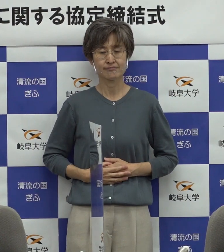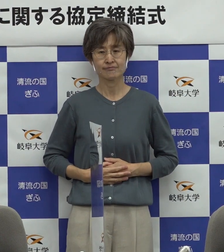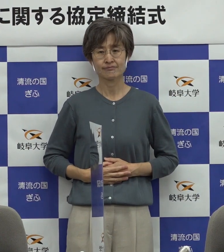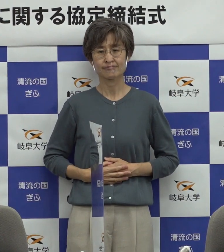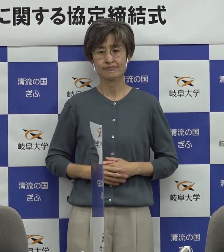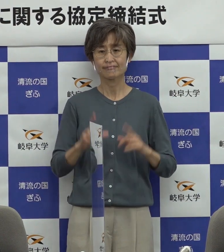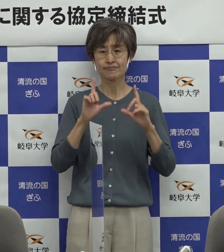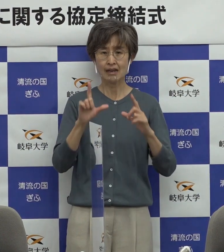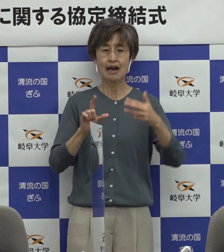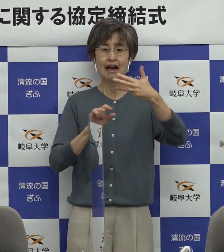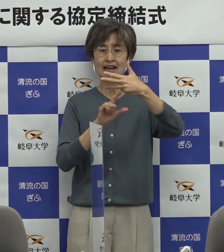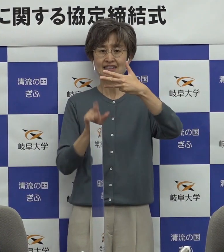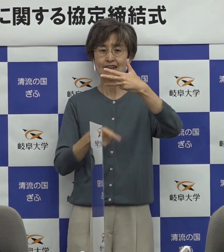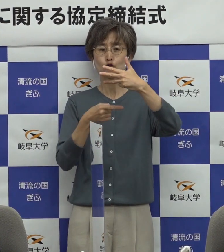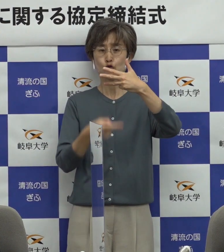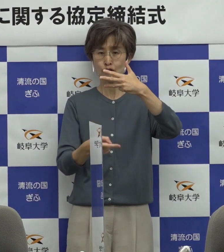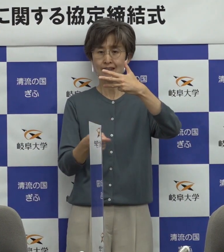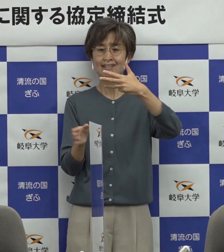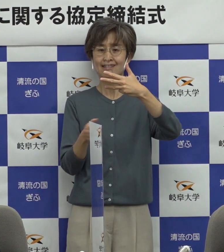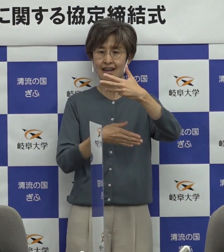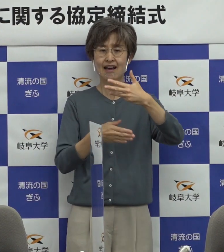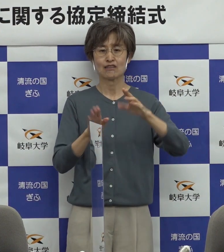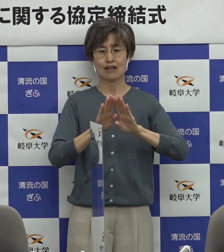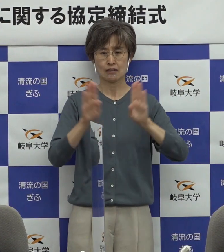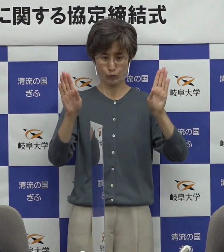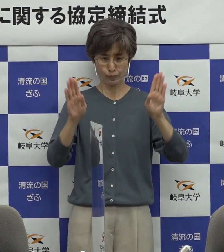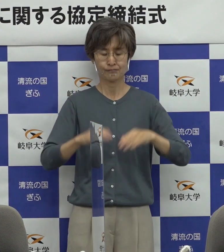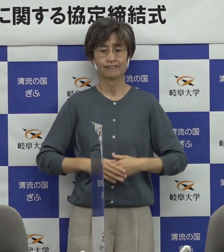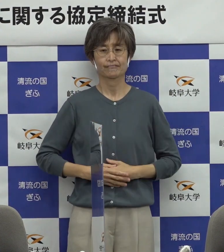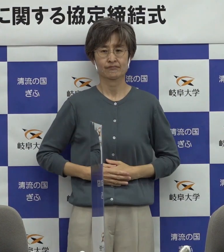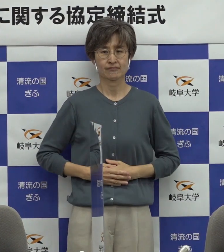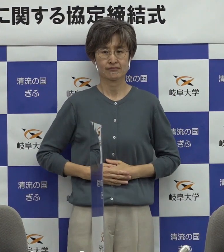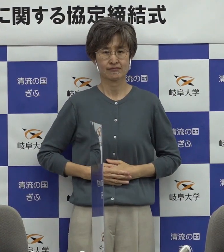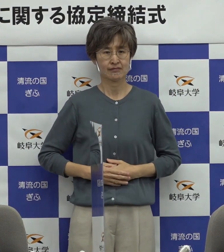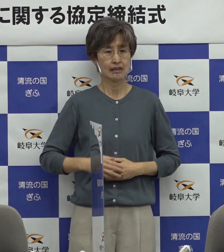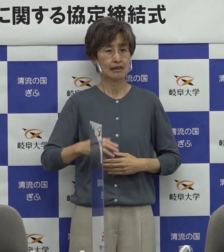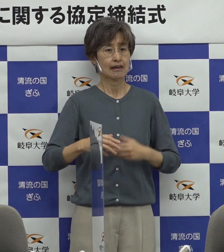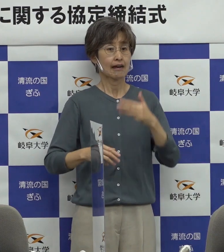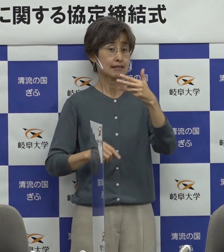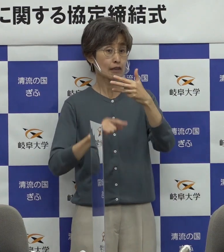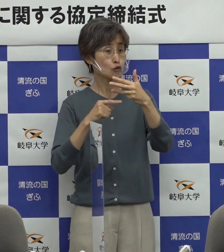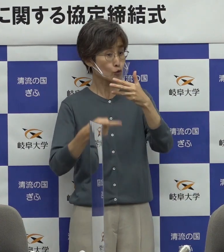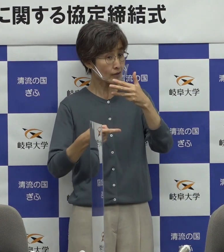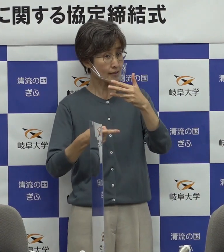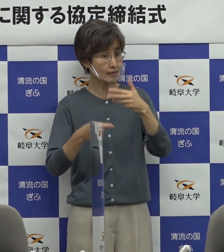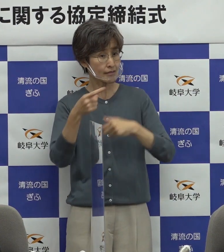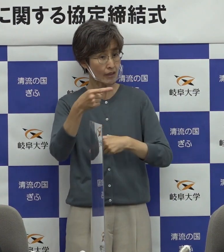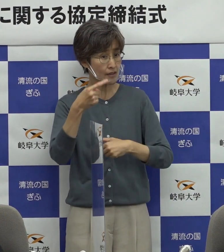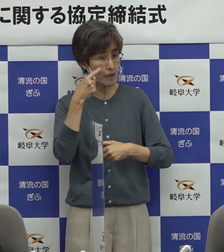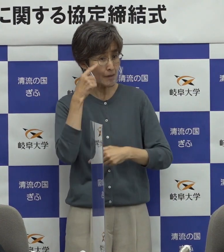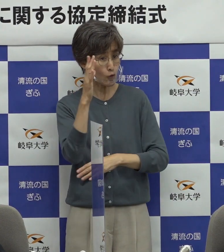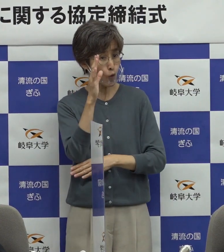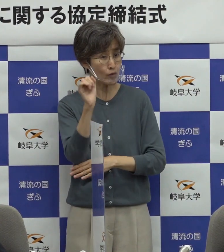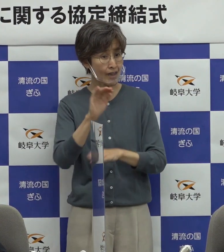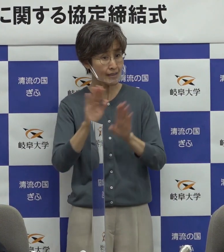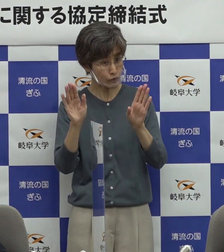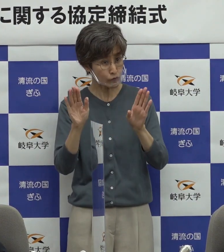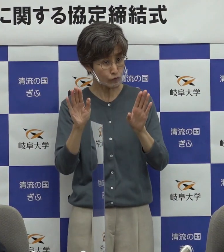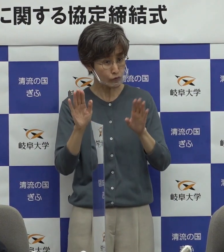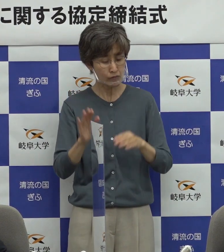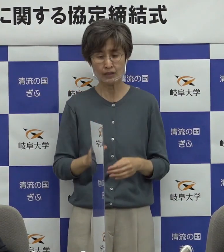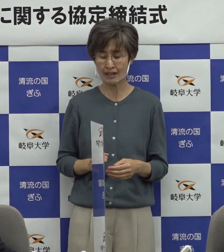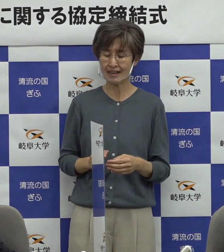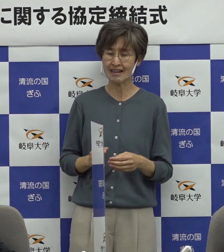すいません、8月1日スタート。 はい、8月1日に第1回目の講座がある。 日曜日なんですけ